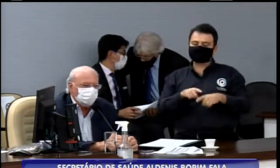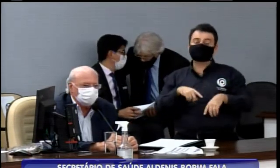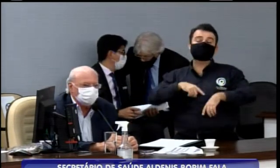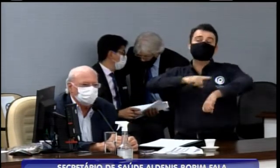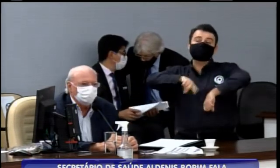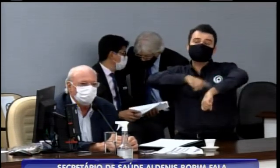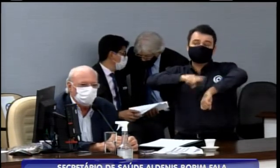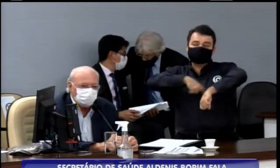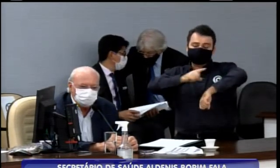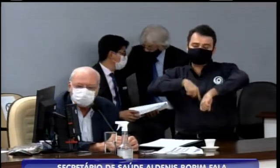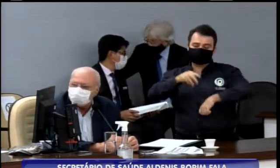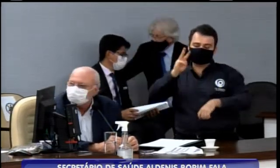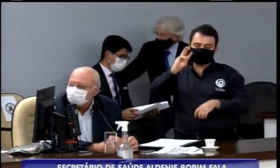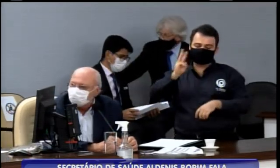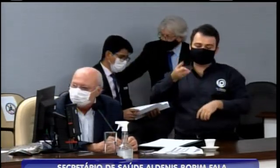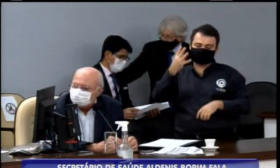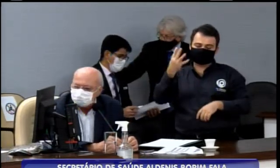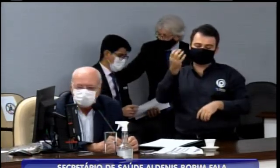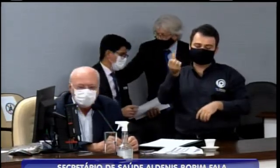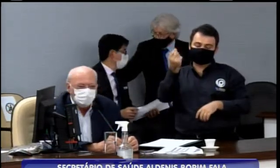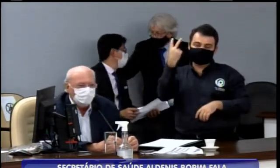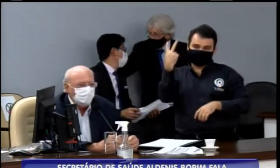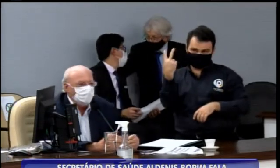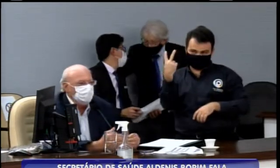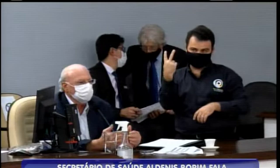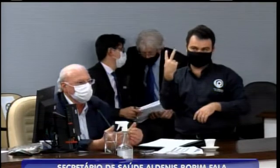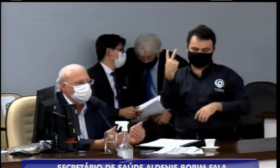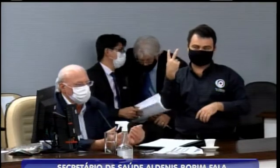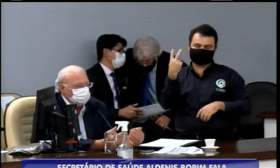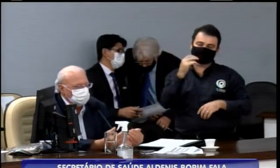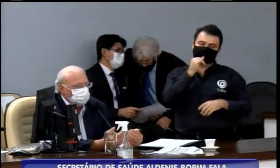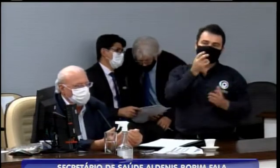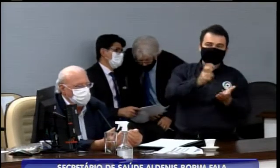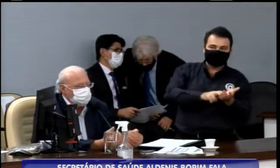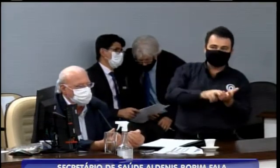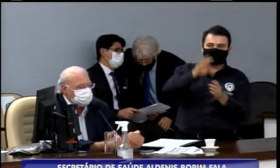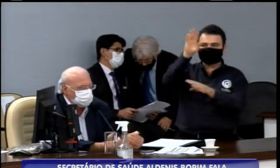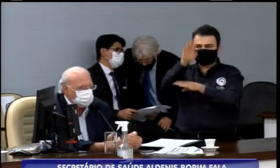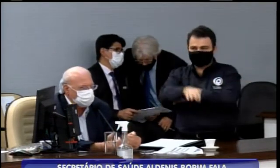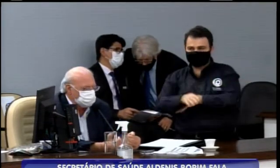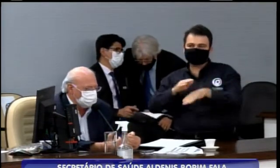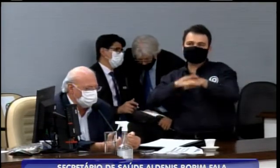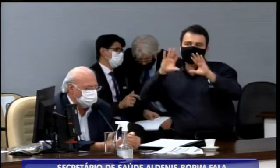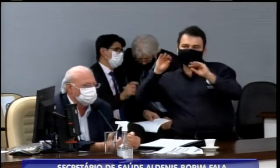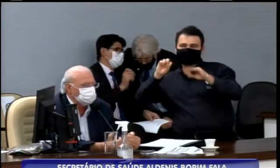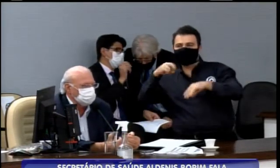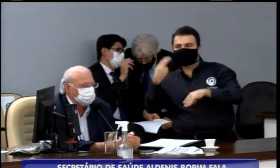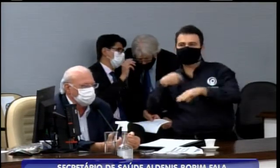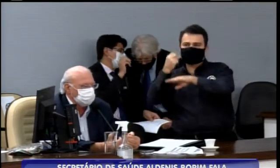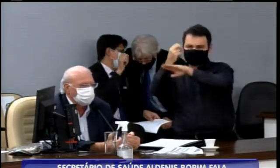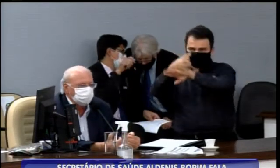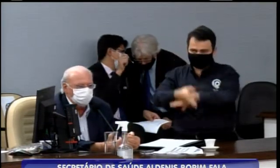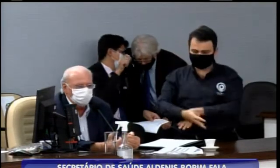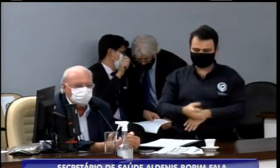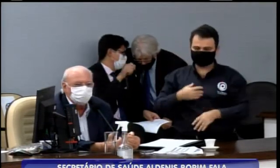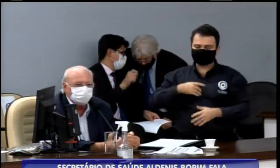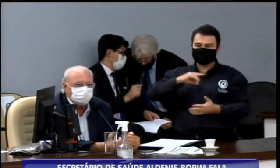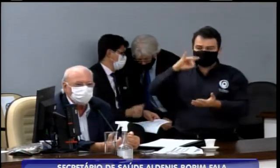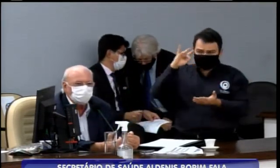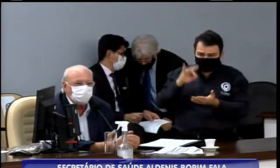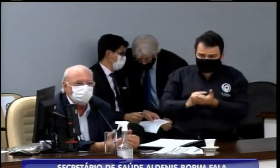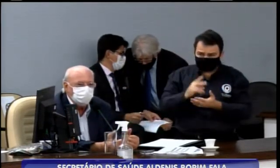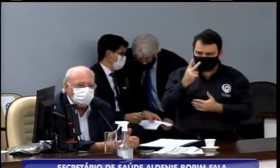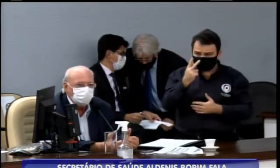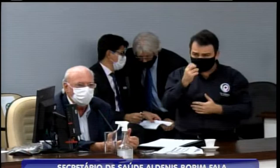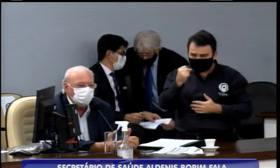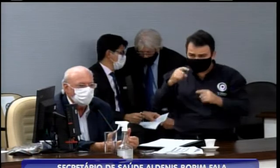3.462 horas médicas por mês. Isso não quer dizer que serão 288, isso quer